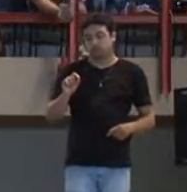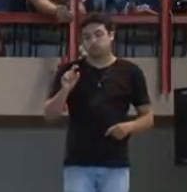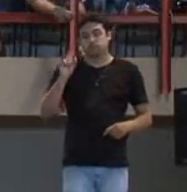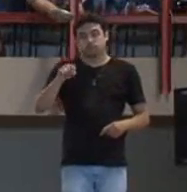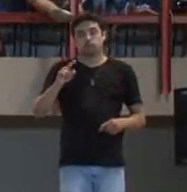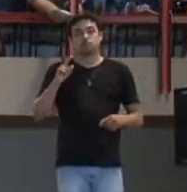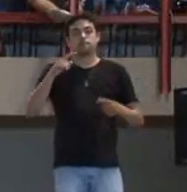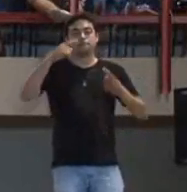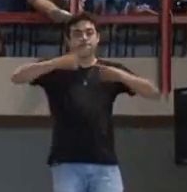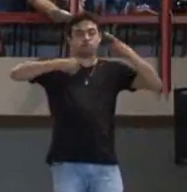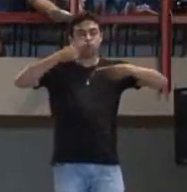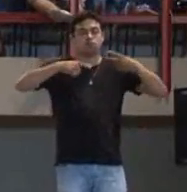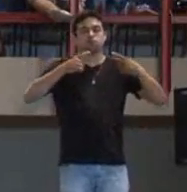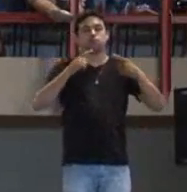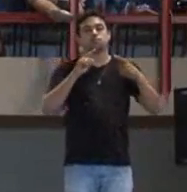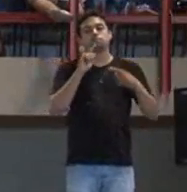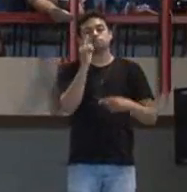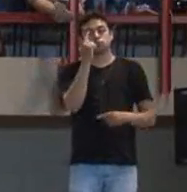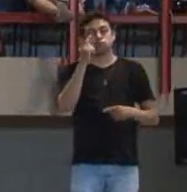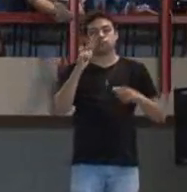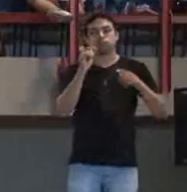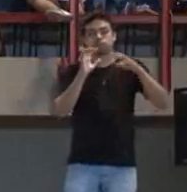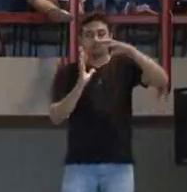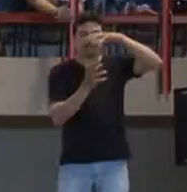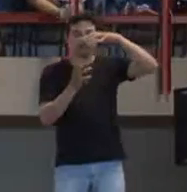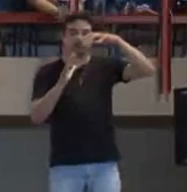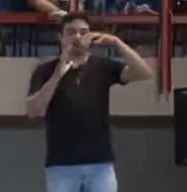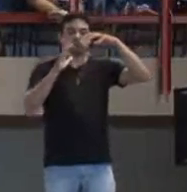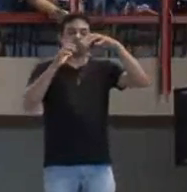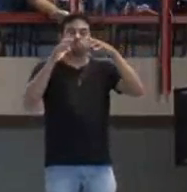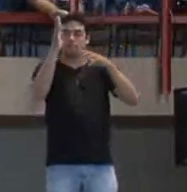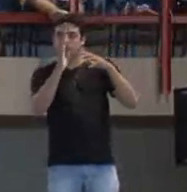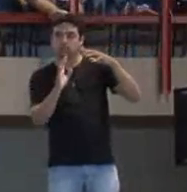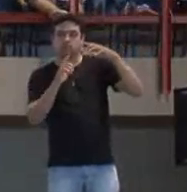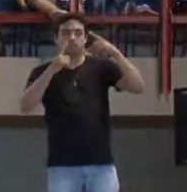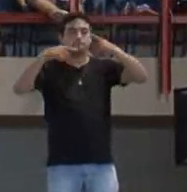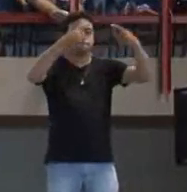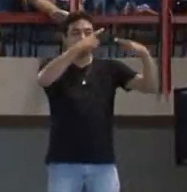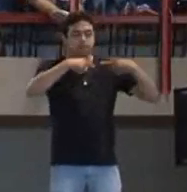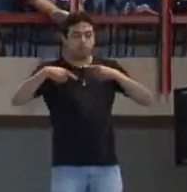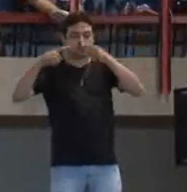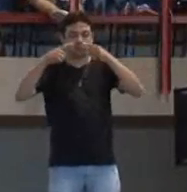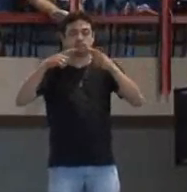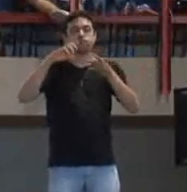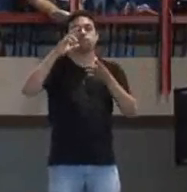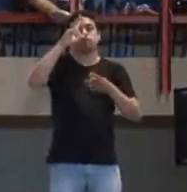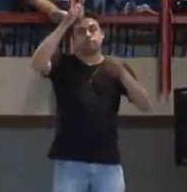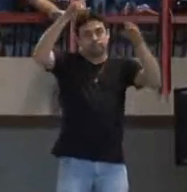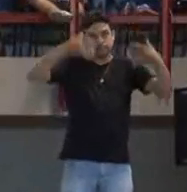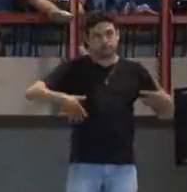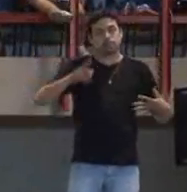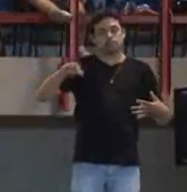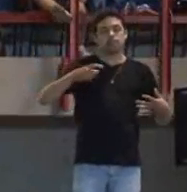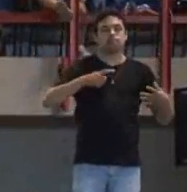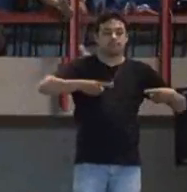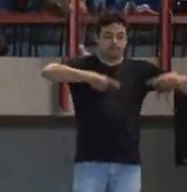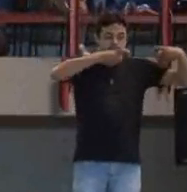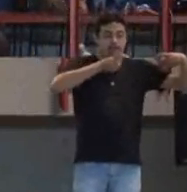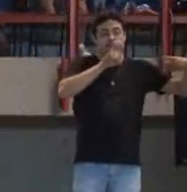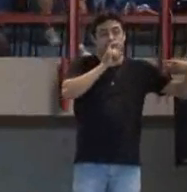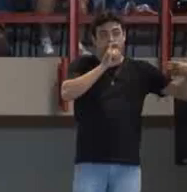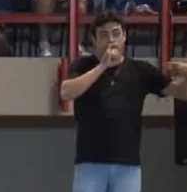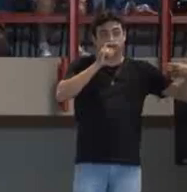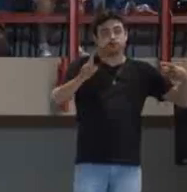de geopolítica a gente vai hoje falar um pouco sobre Guerra Fria especialmente